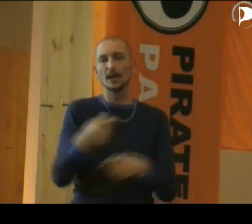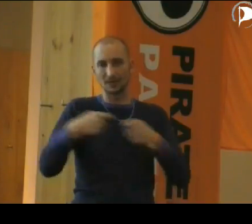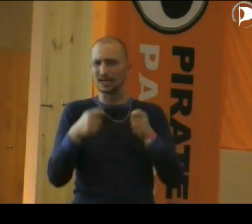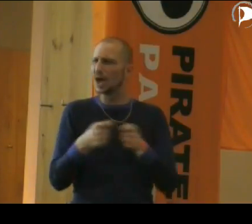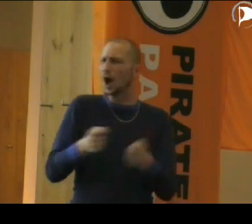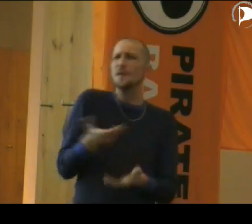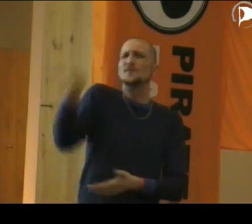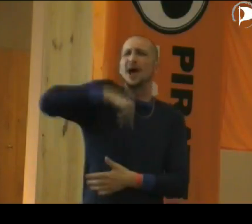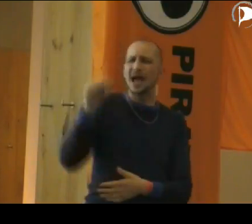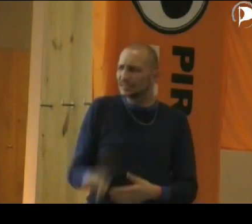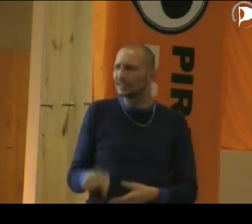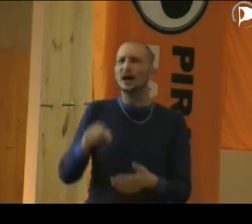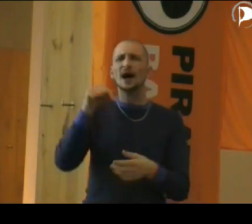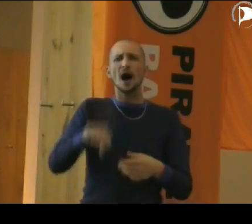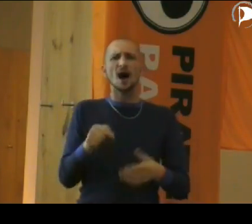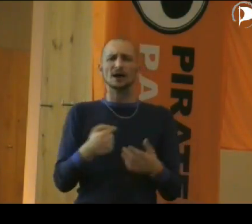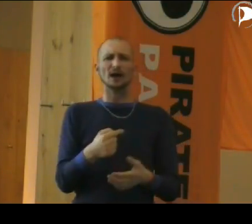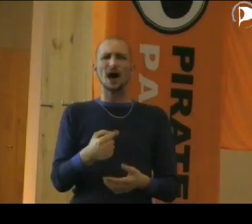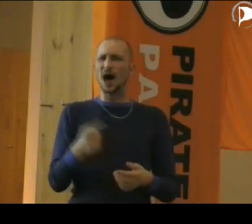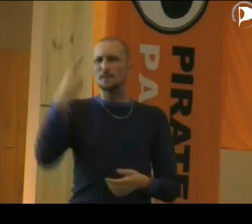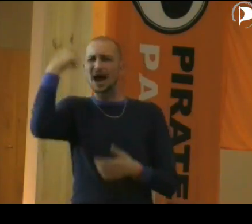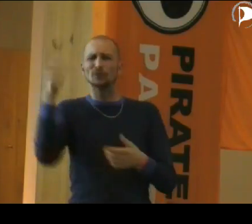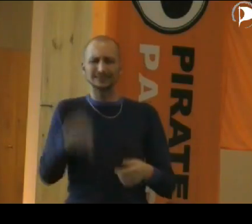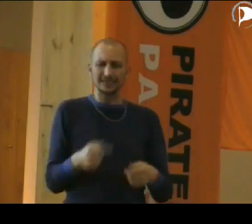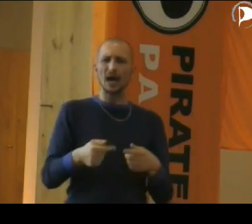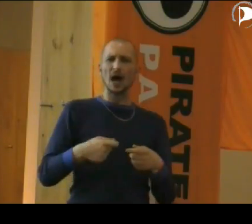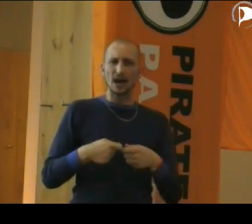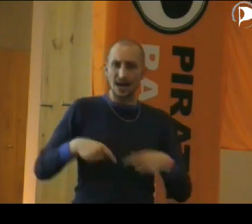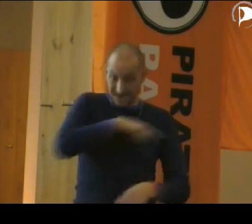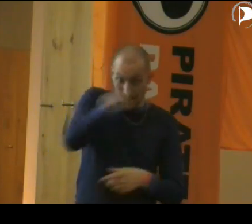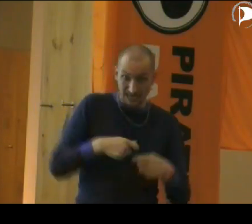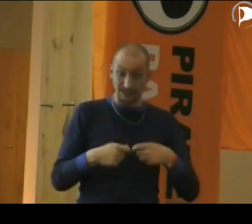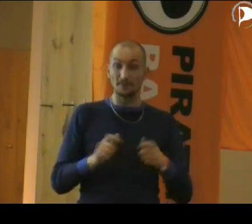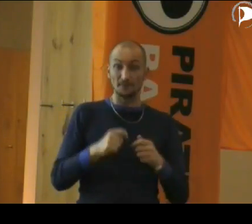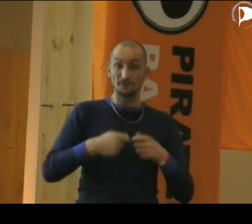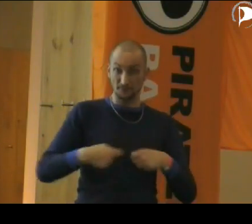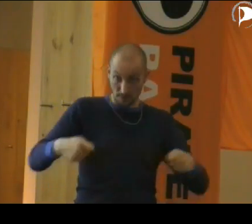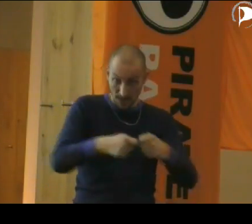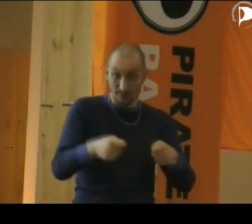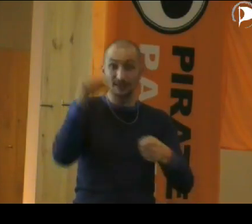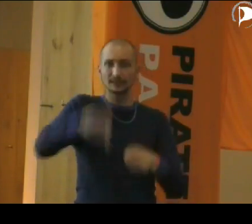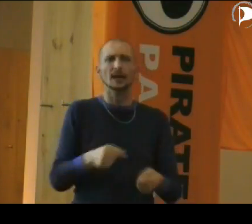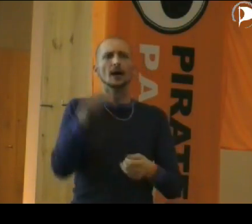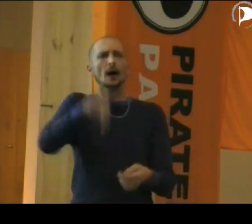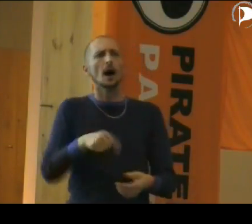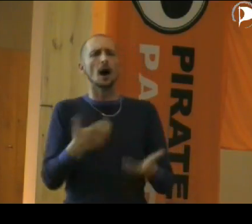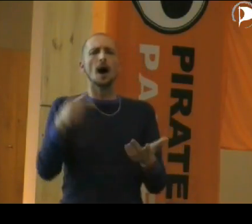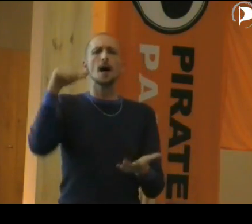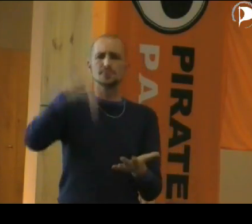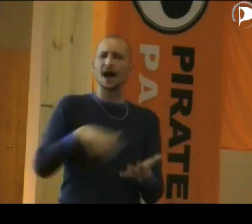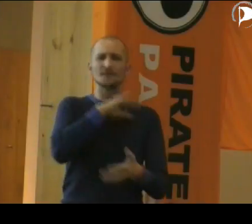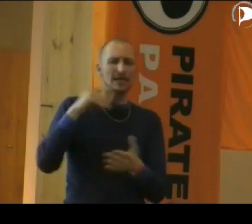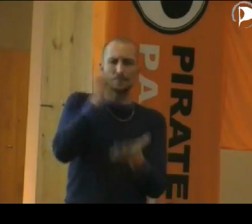deine einschätzung über die arbeit in kreisverbänden warst du jemals in einer gliederung in einer größeren stadt die dafür verantwortlich ist dass viele wege die man überhaupt nicht